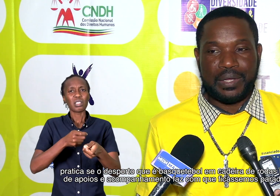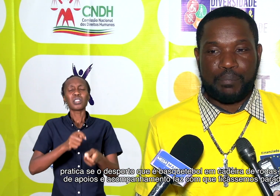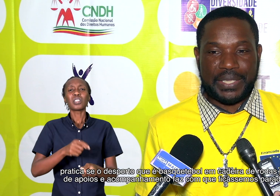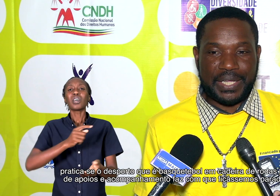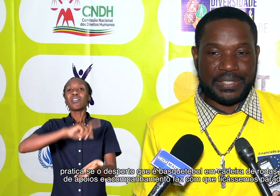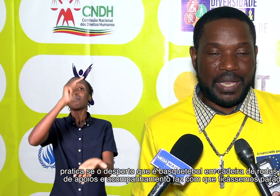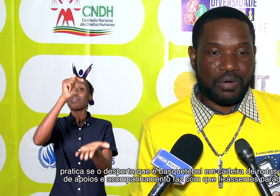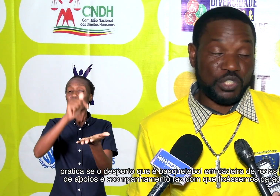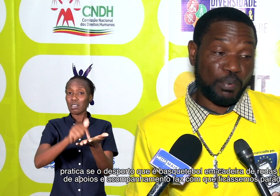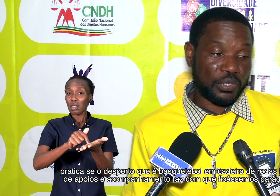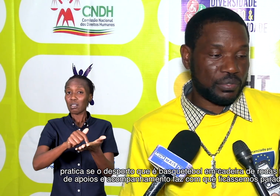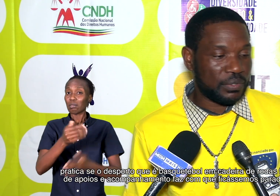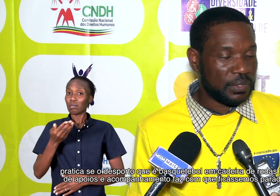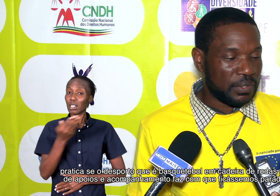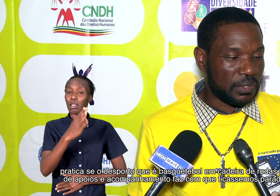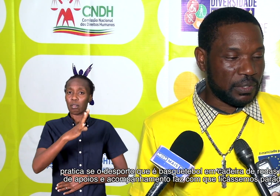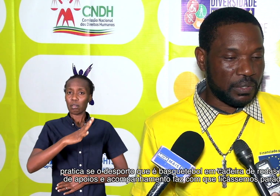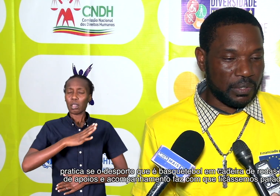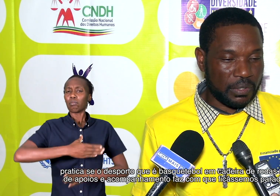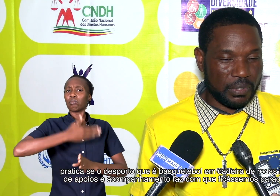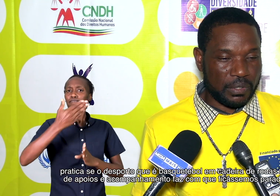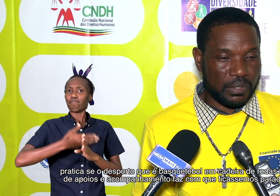Lixinga, pratica-se lá o desporto,